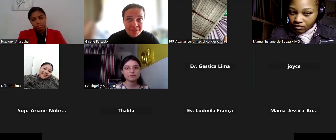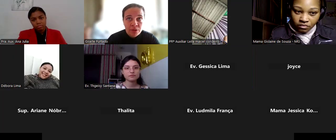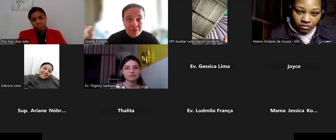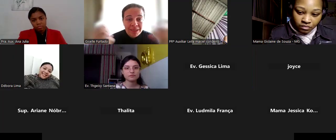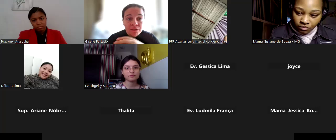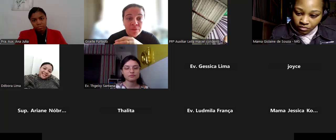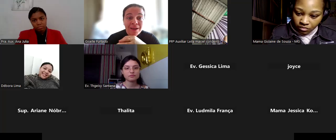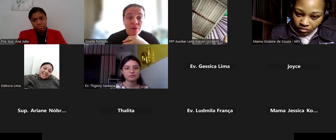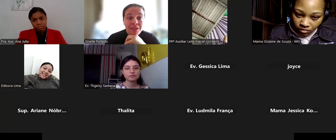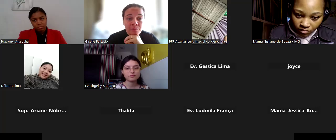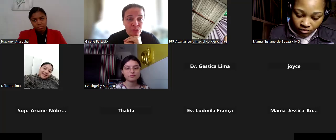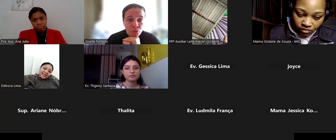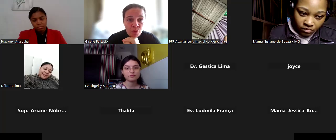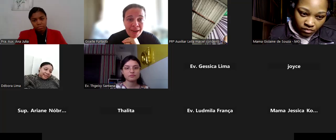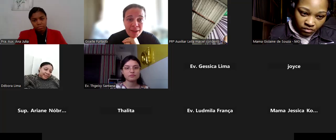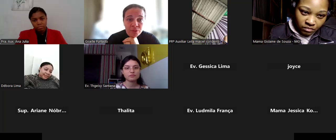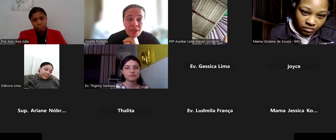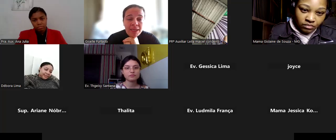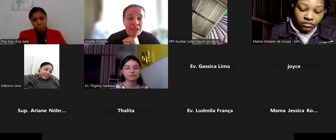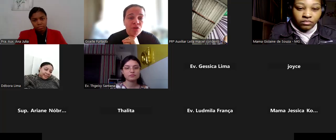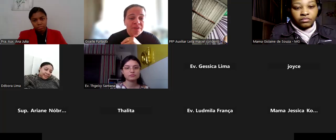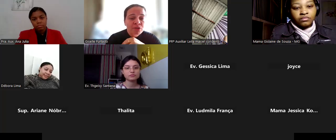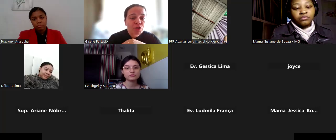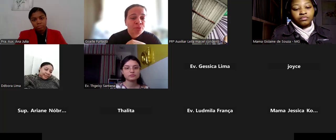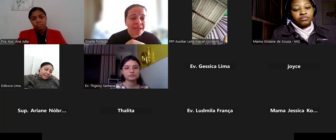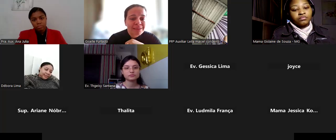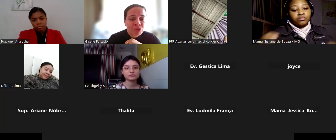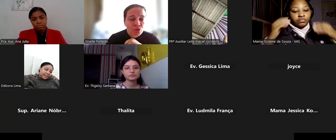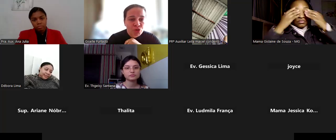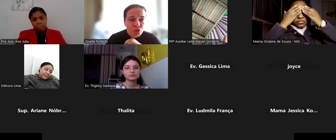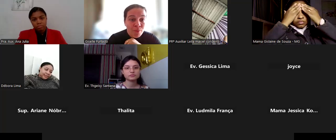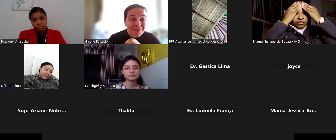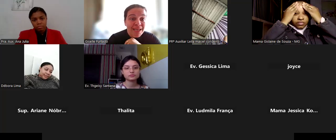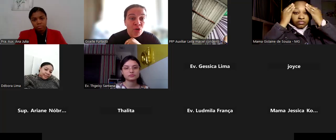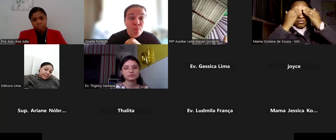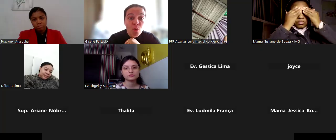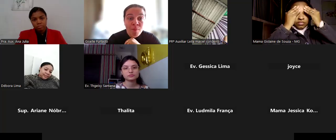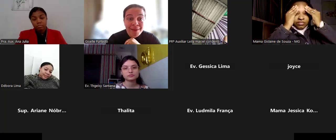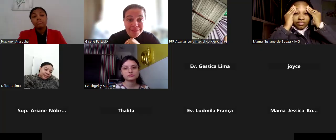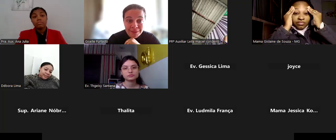reclamação, mas elas falaram a respeito do horário, que talvez nós pudéssemos começar um pouco mais